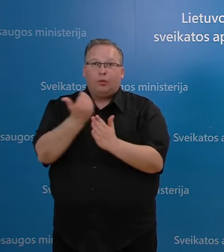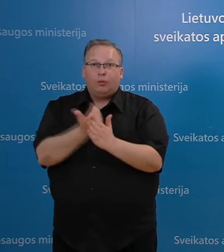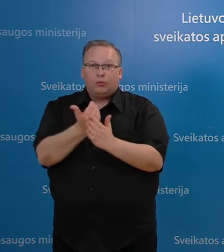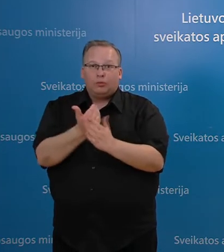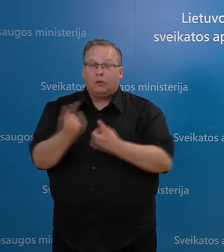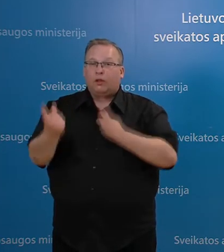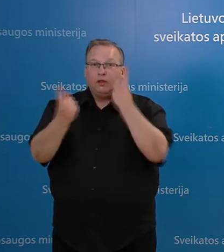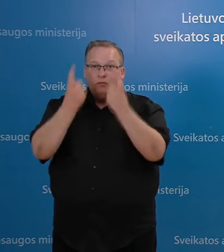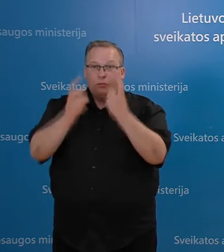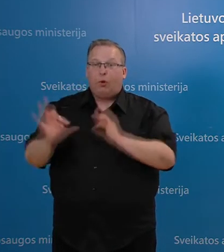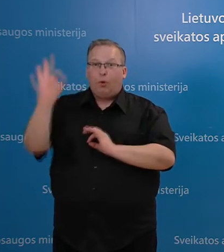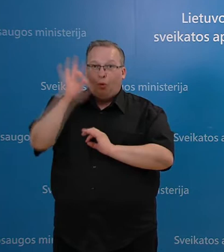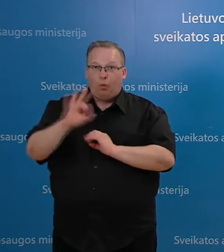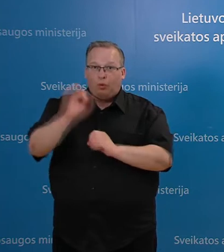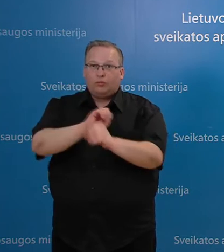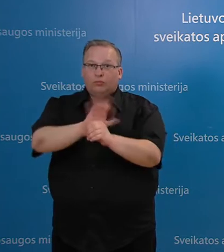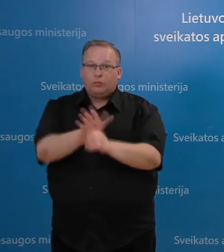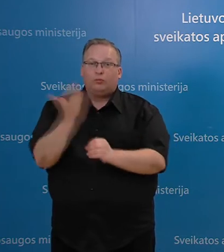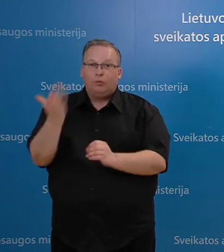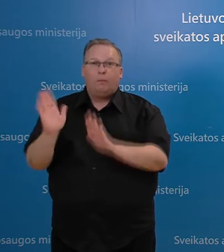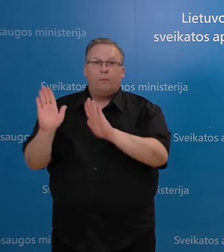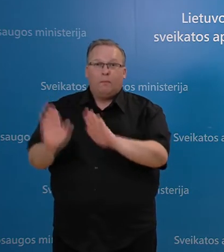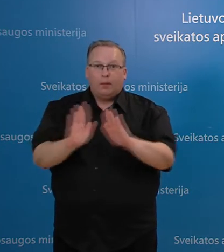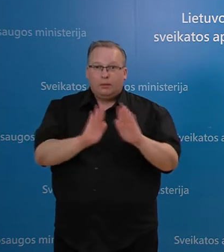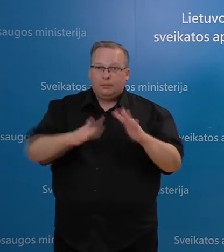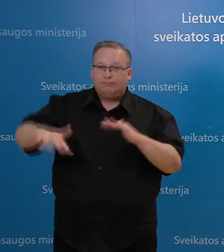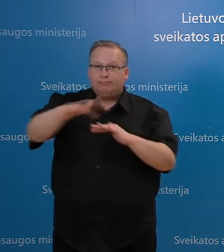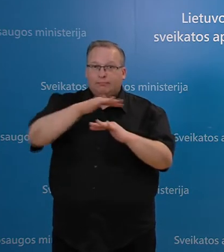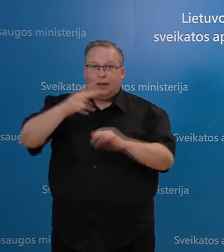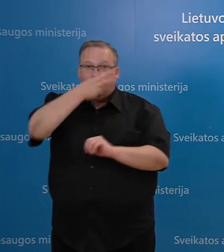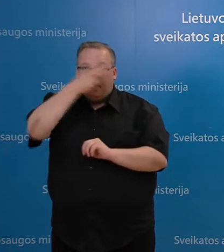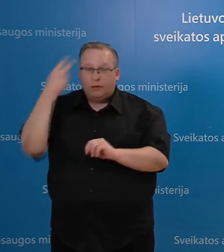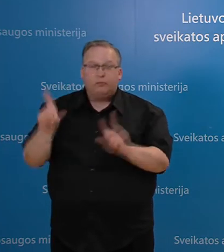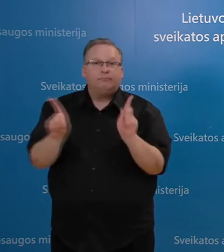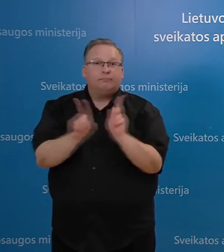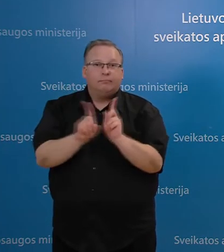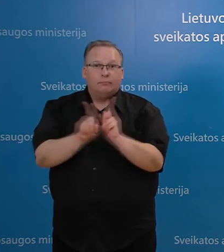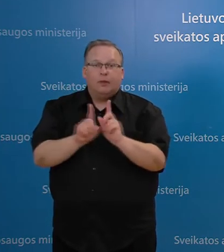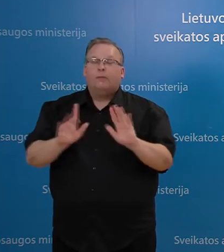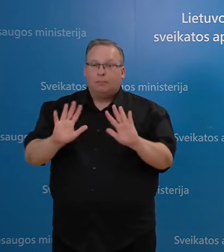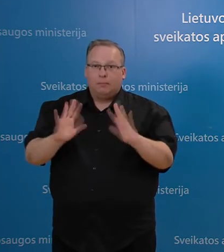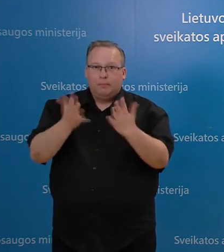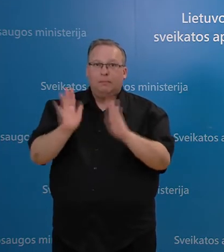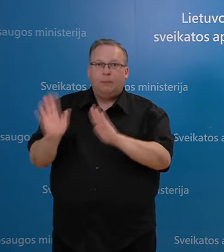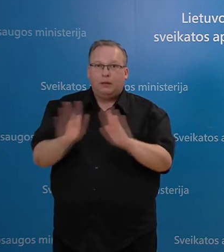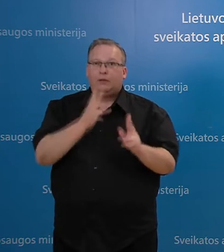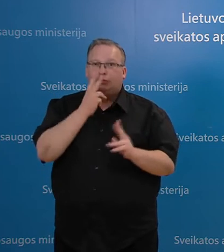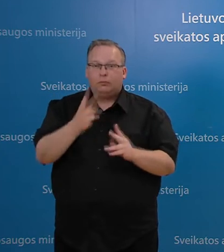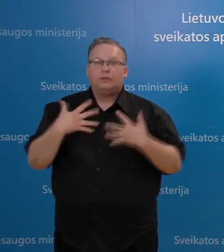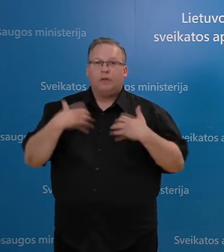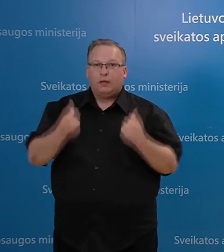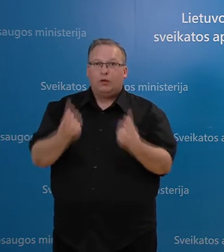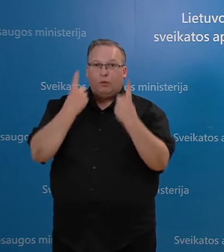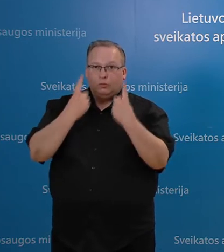informacija susijusi su koronaviruso situacijos valdymu šalyje. Ir situaciją apžvelgs operacijų vadovas sveikatos